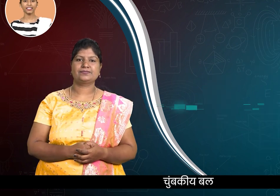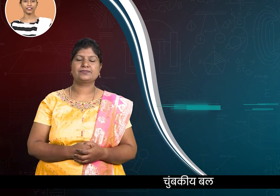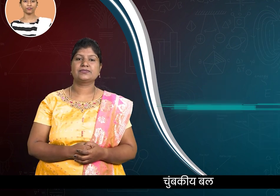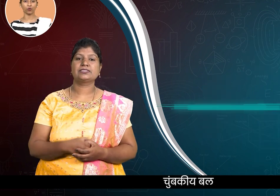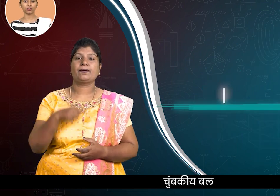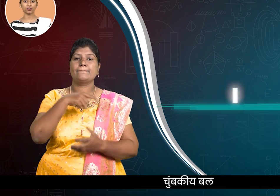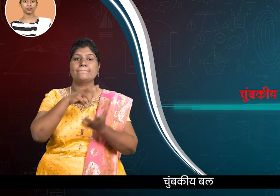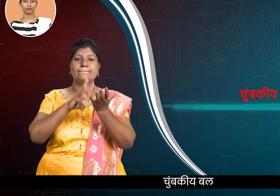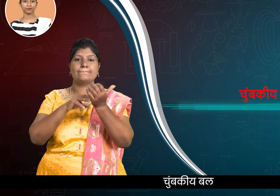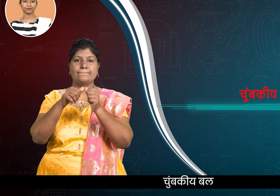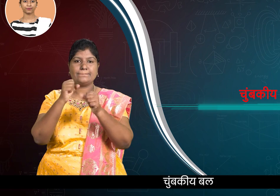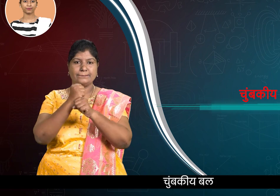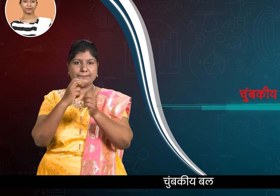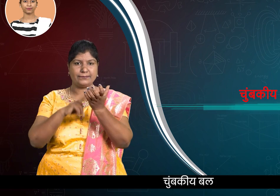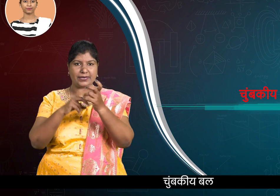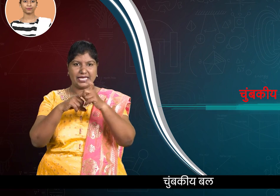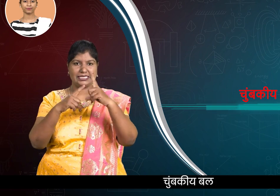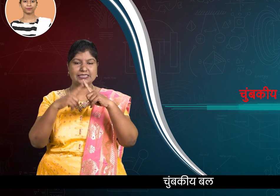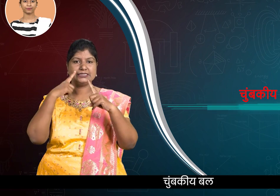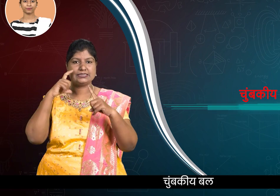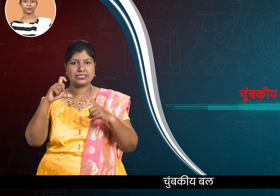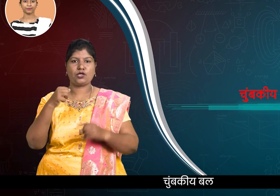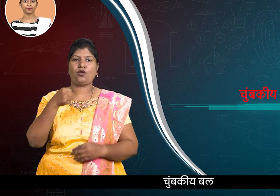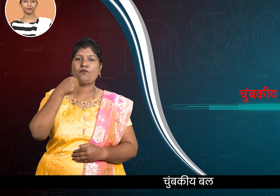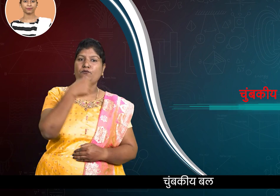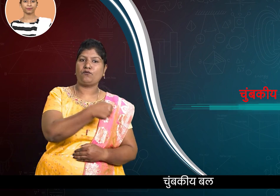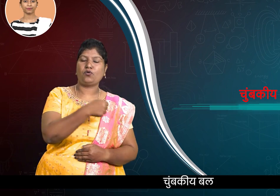और चौथा, चुंबकीय बल।